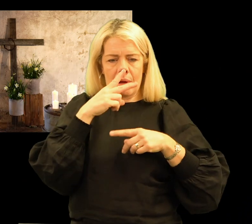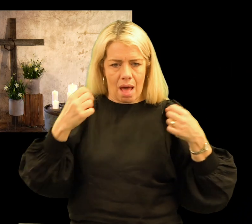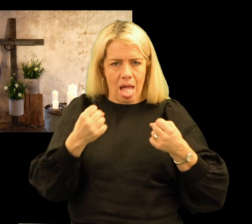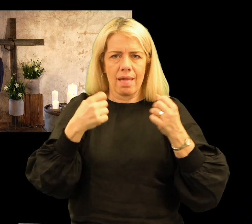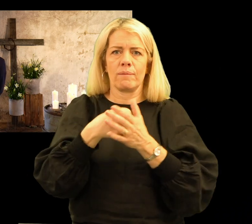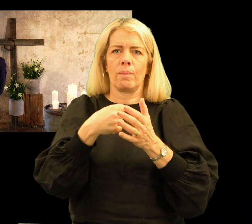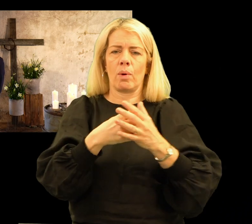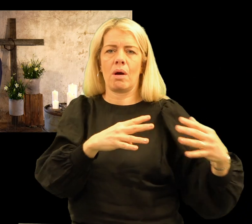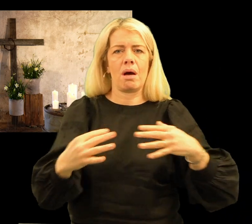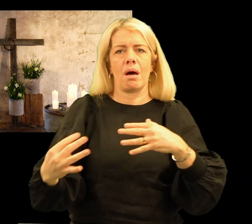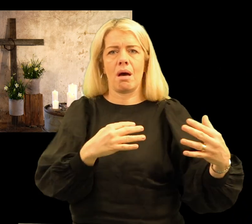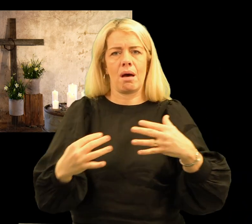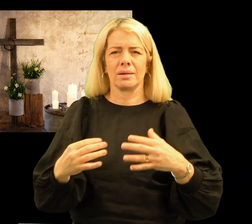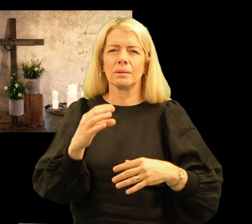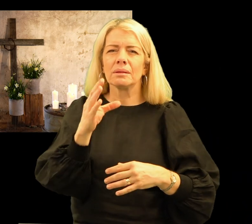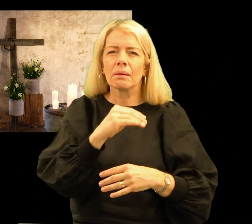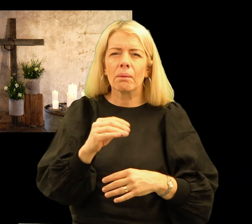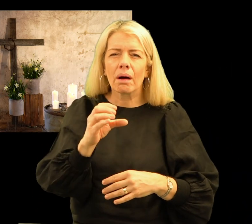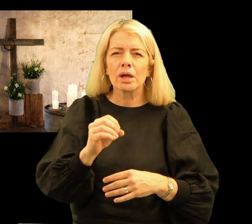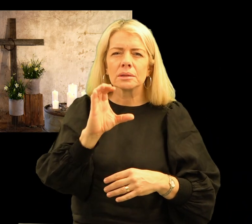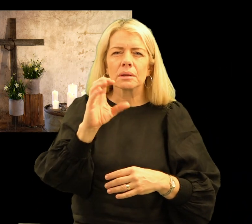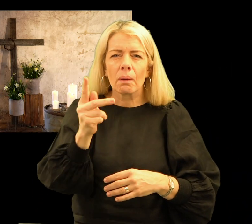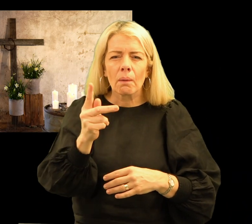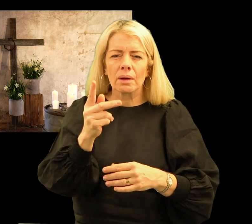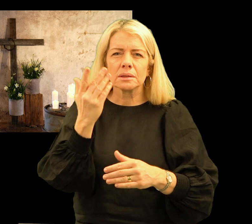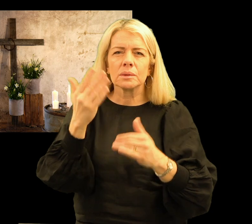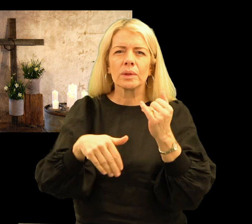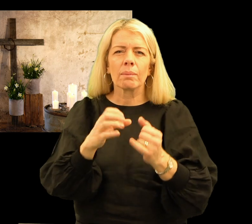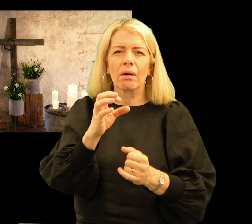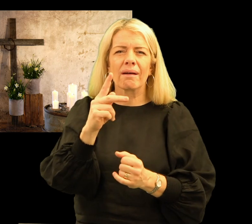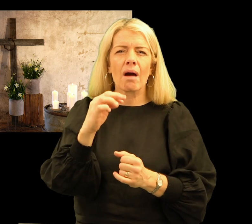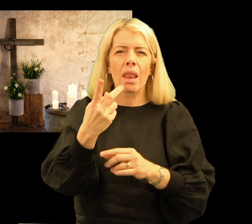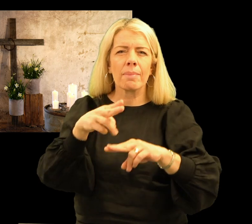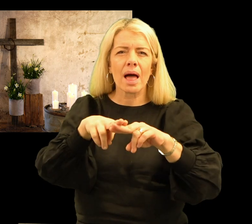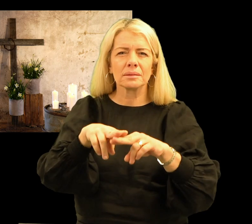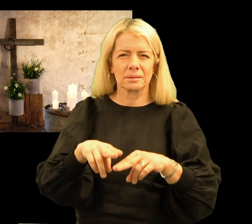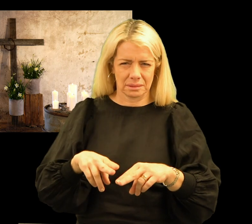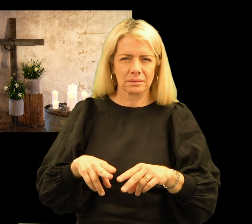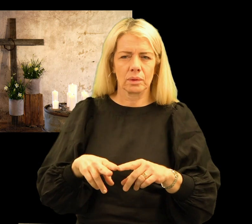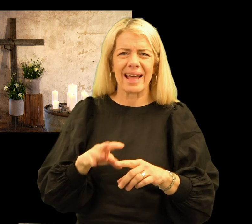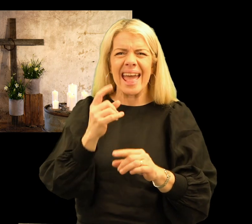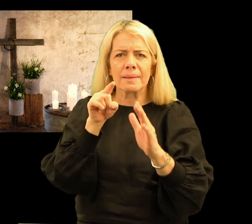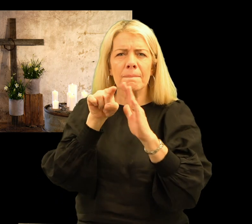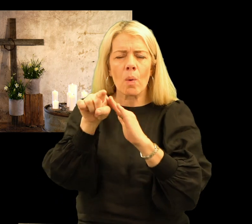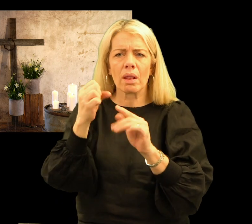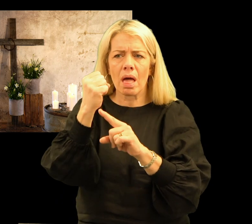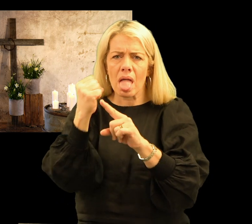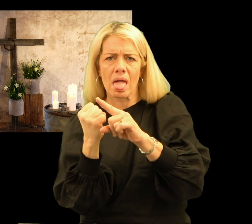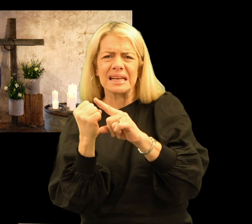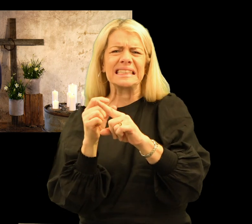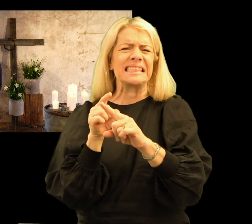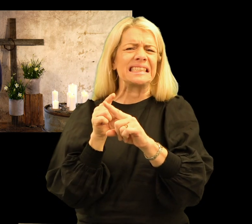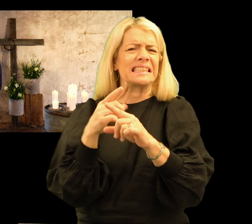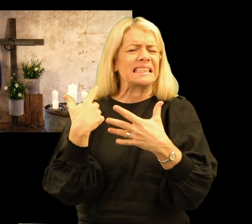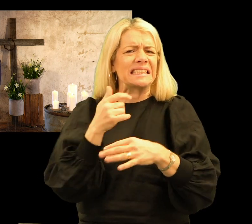gamla trä. Den hösten slutade ÖSK på kvalplats, och det var väl bara ett mål ifrån att vi skulle